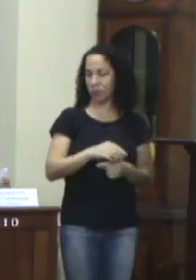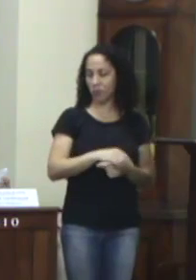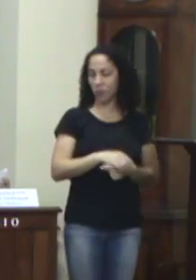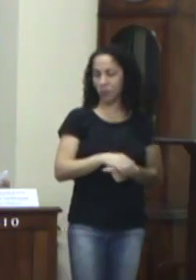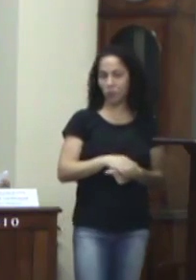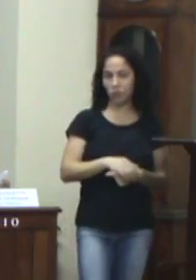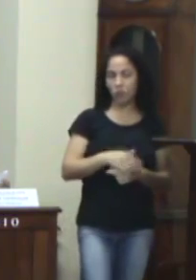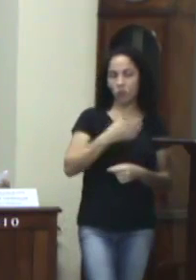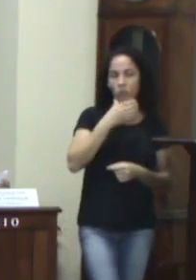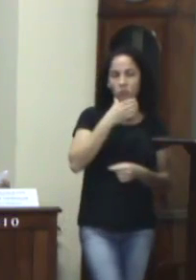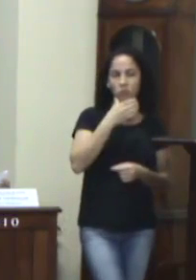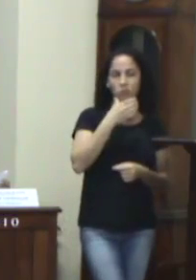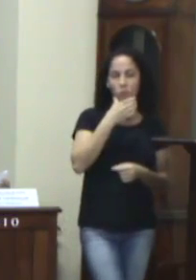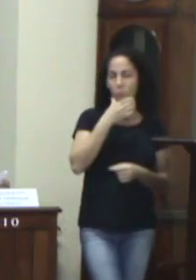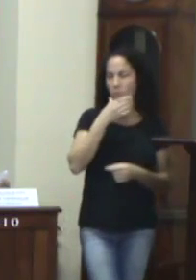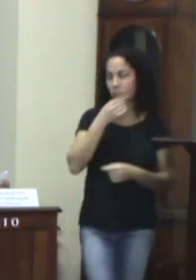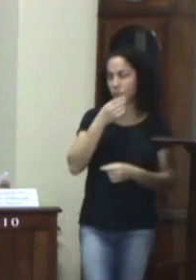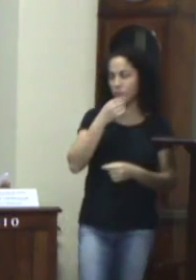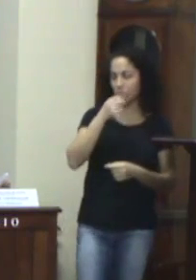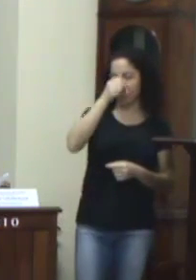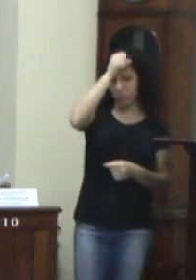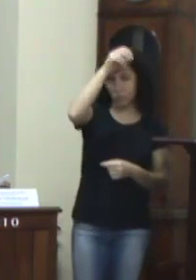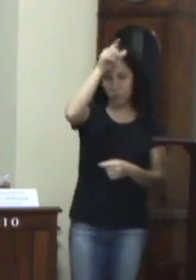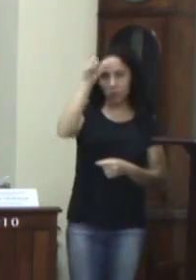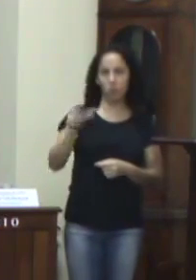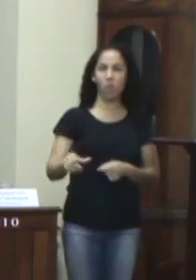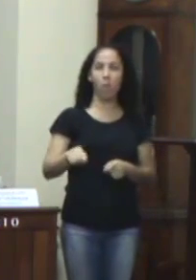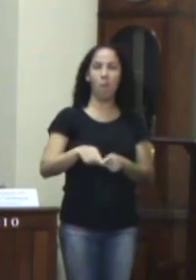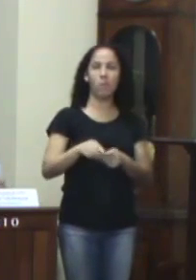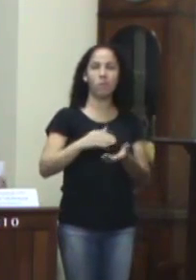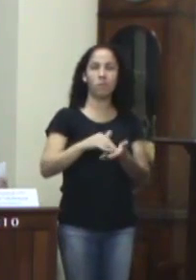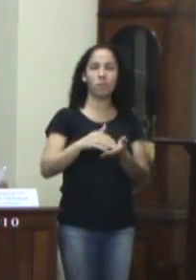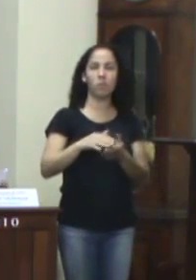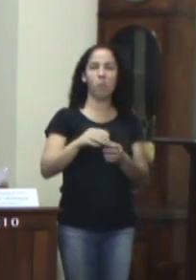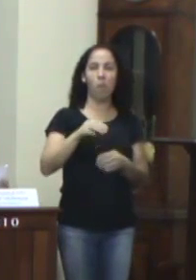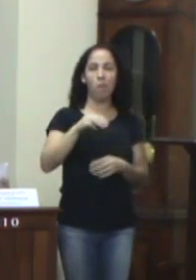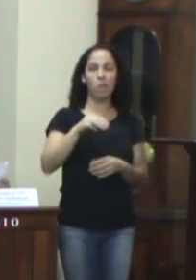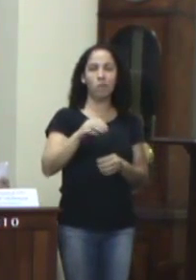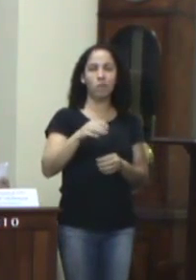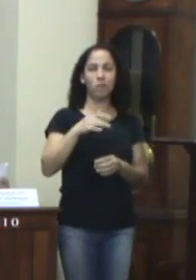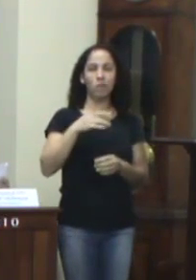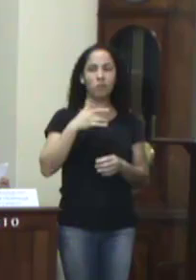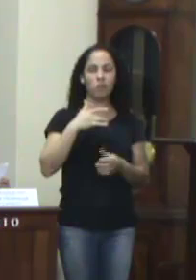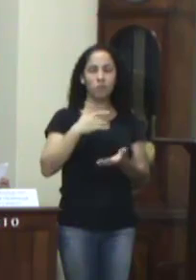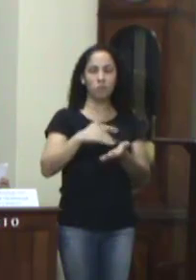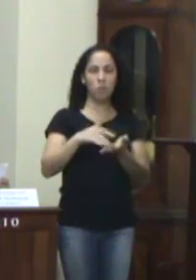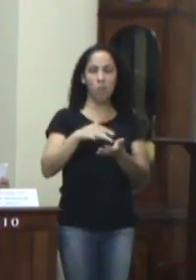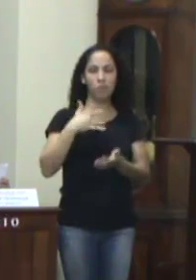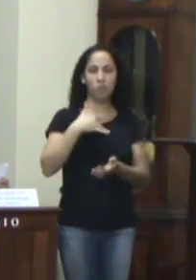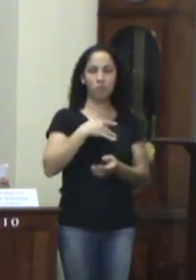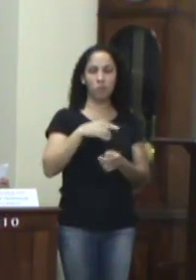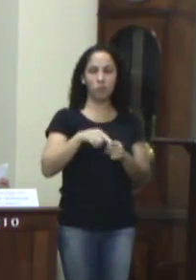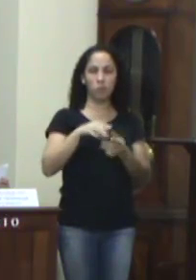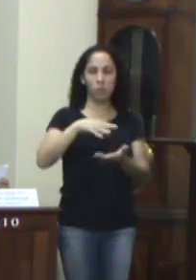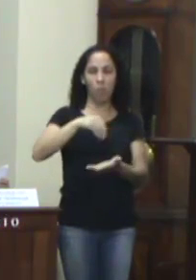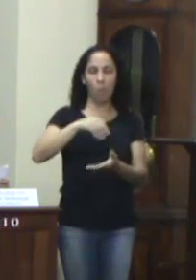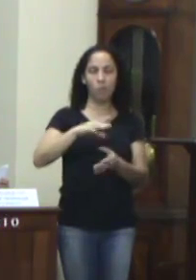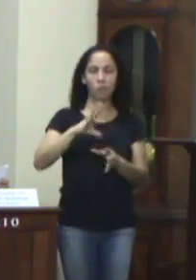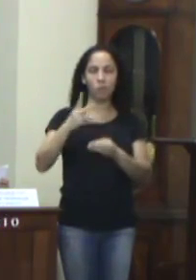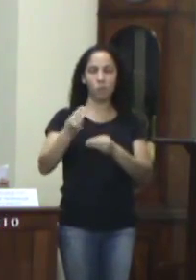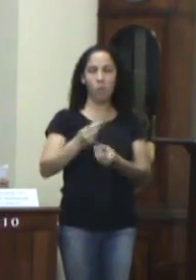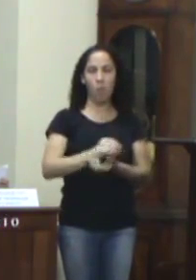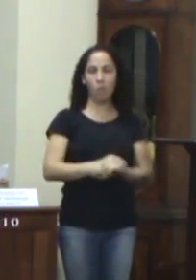presente requerimento ao excelentíssimo senhor prefeito e à Secretaria Municipal de Saúde, solicitando a cópia